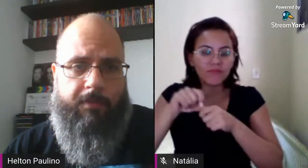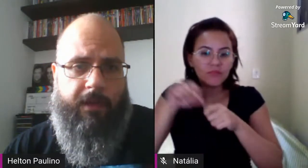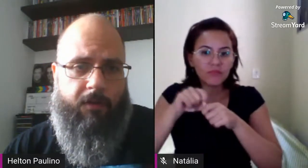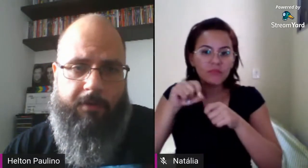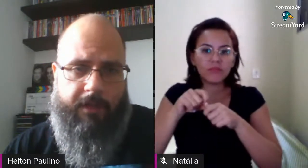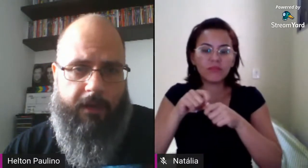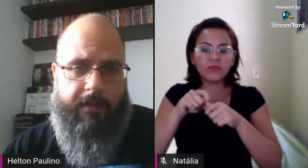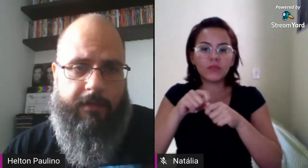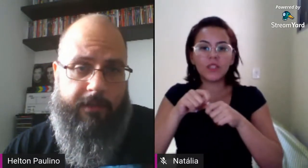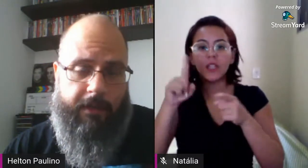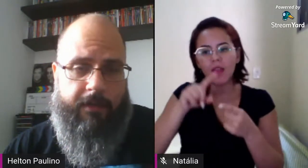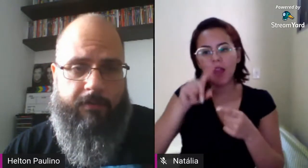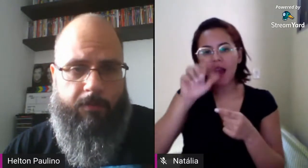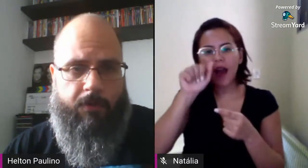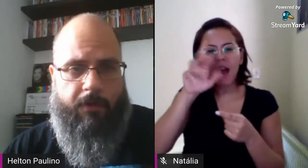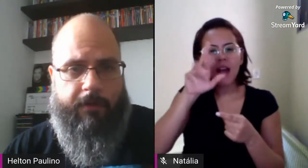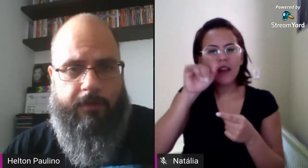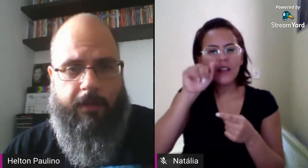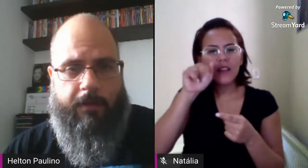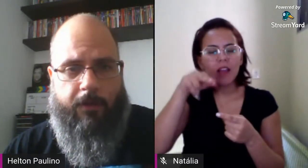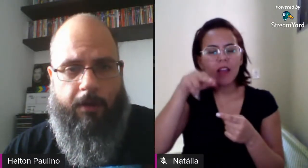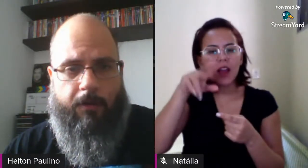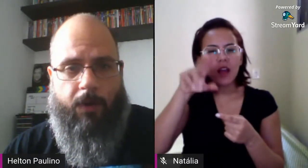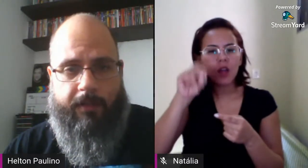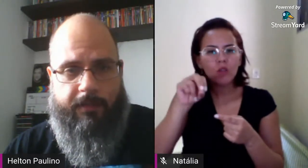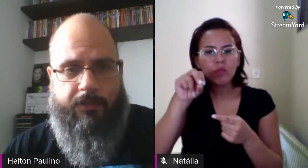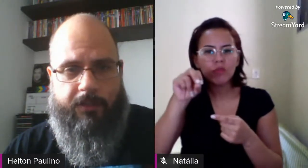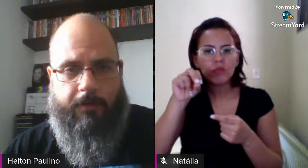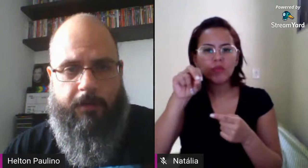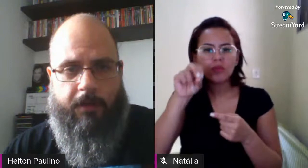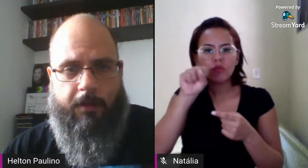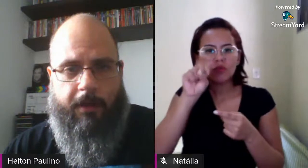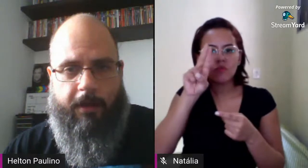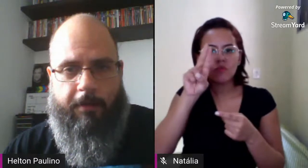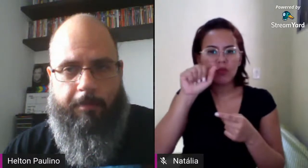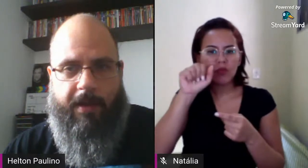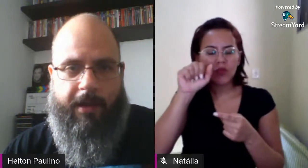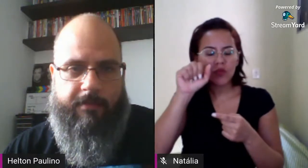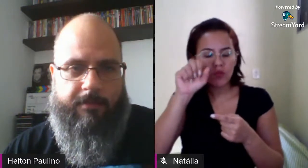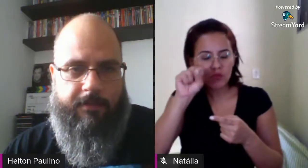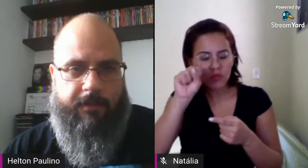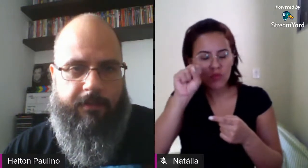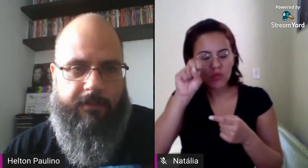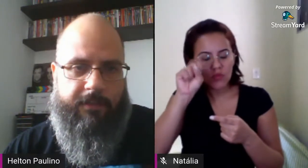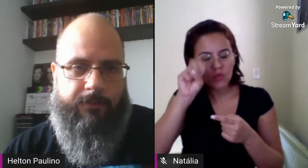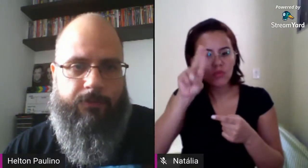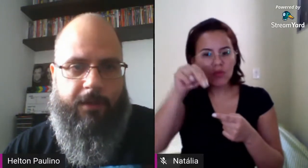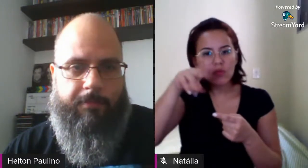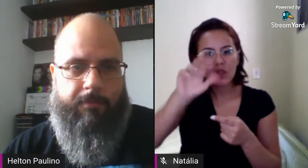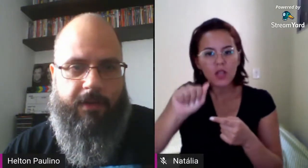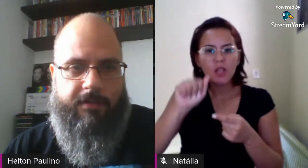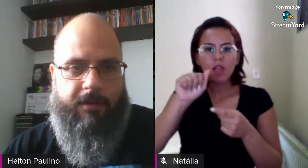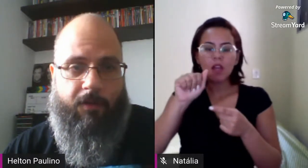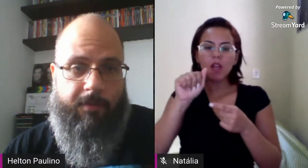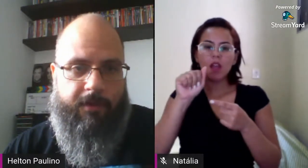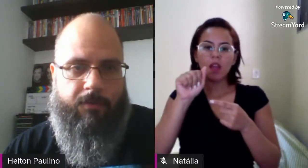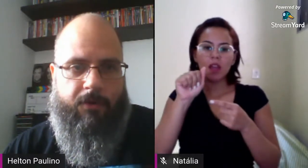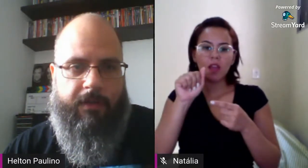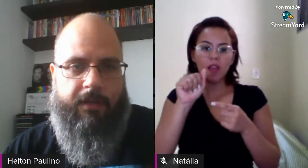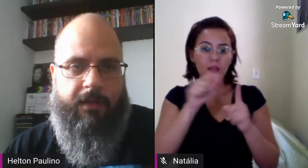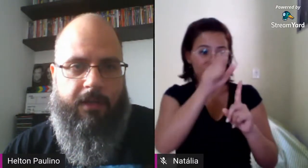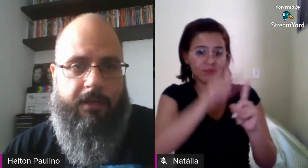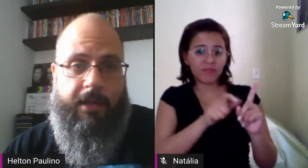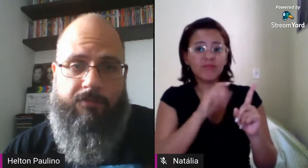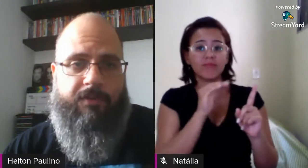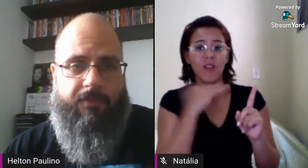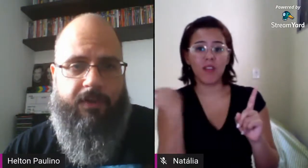sua obra e a obra de Ariano não morre, né? O artista perece diante do tempo, mas a obra não